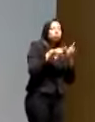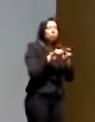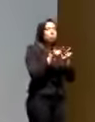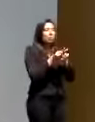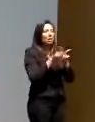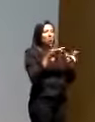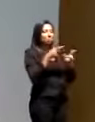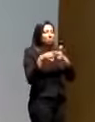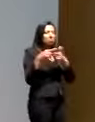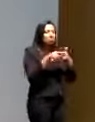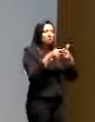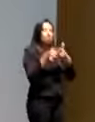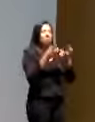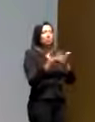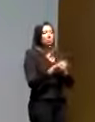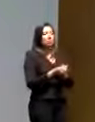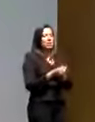Combatemos sintomas